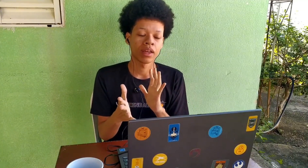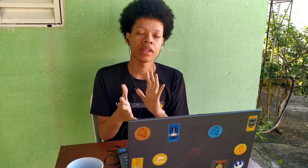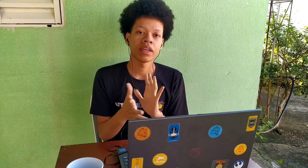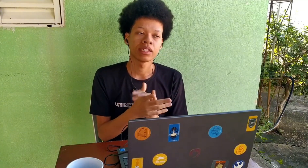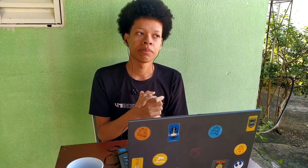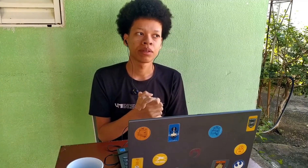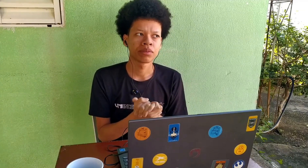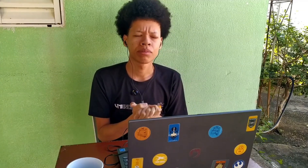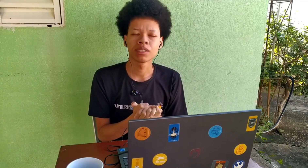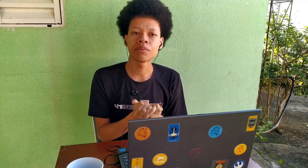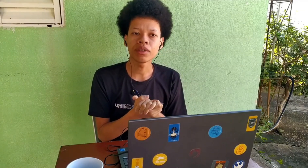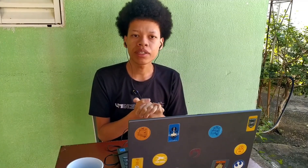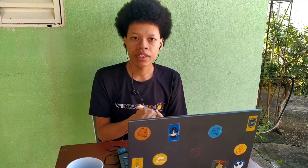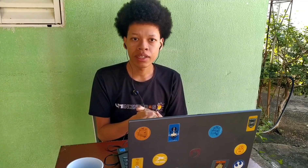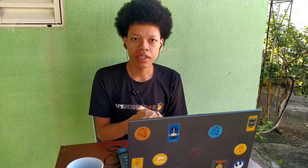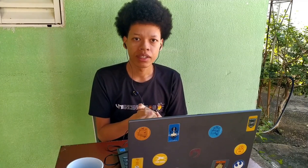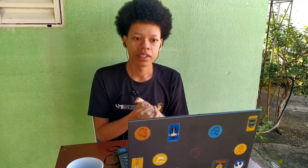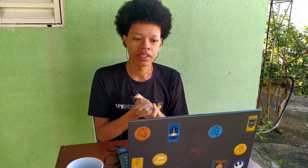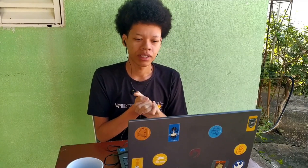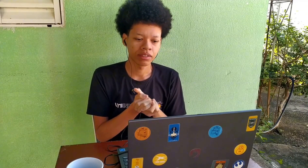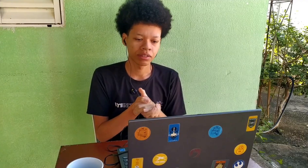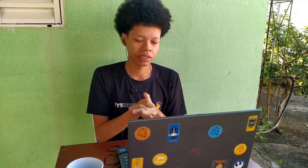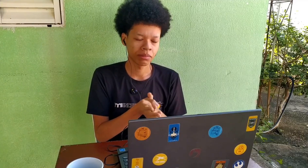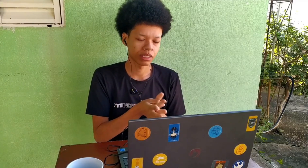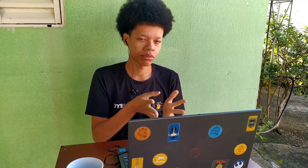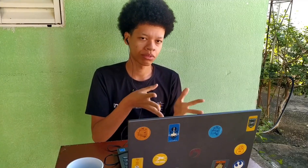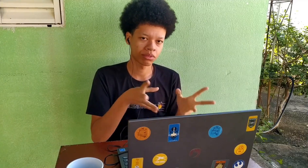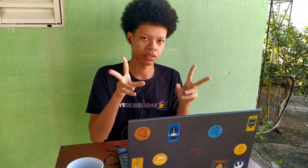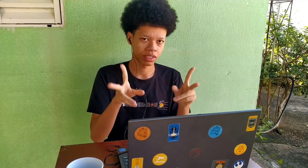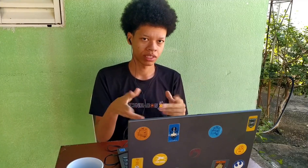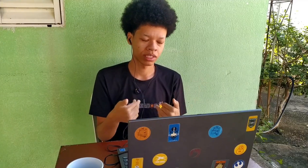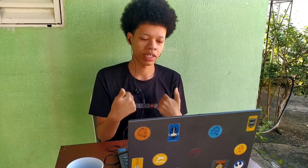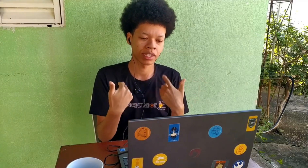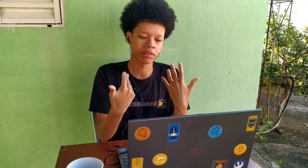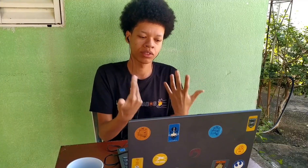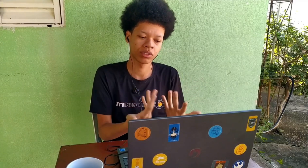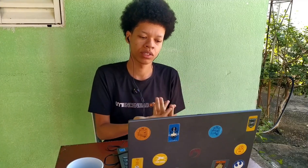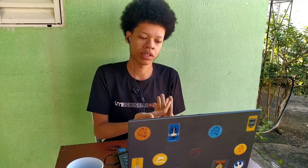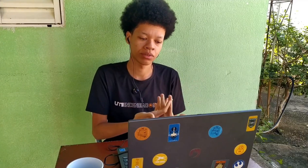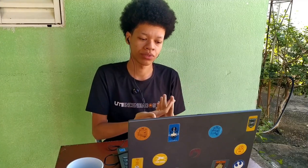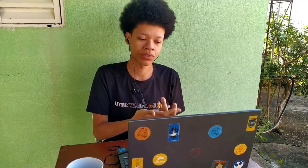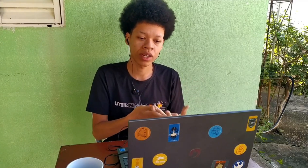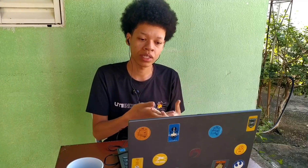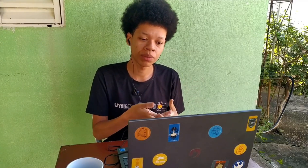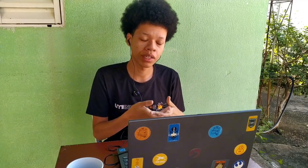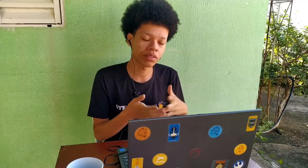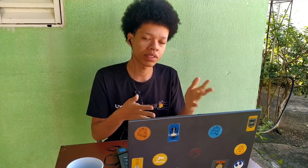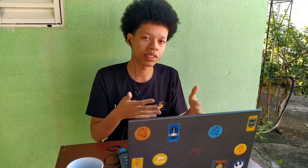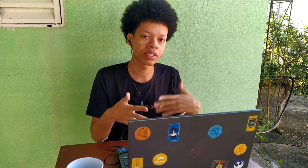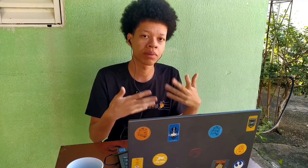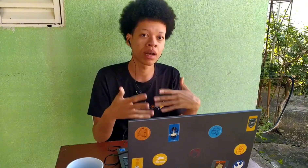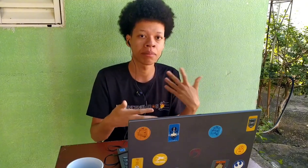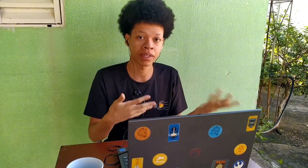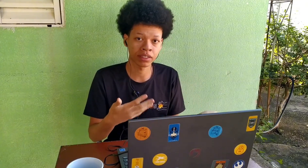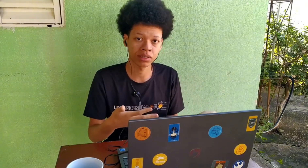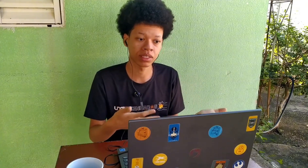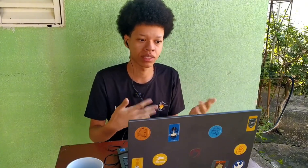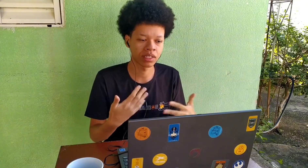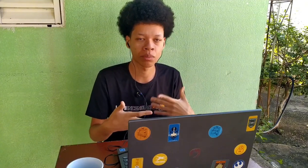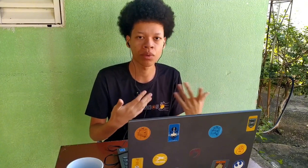E aí você pergunta: mas por que você, mesmo se achava com dificuldade, por que você quis pegar pregações, que é um pouco